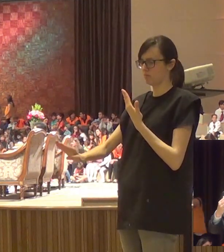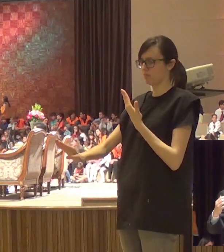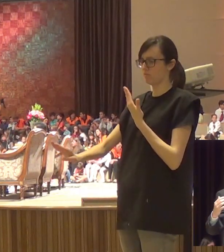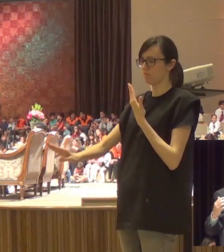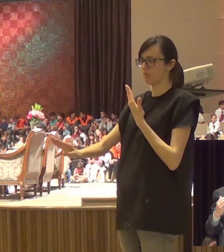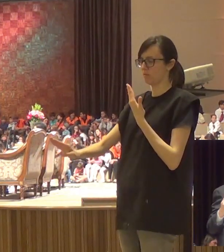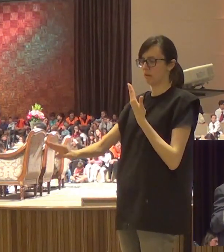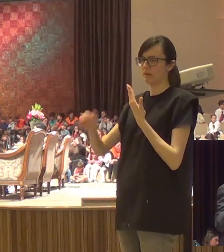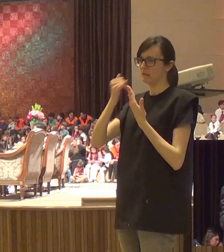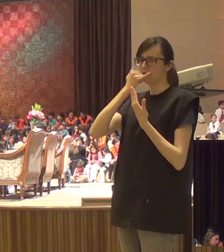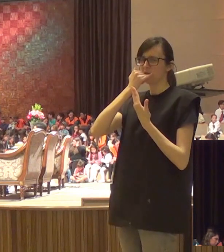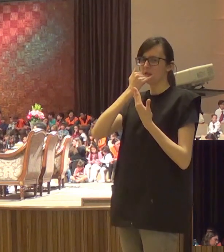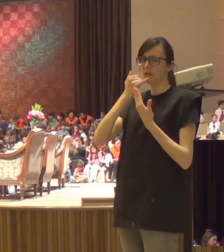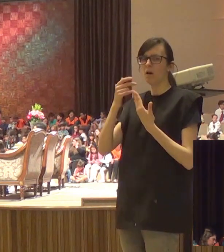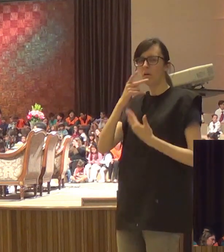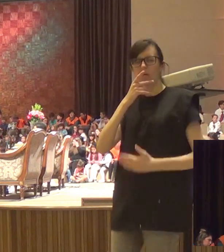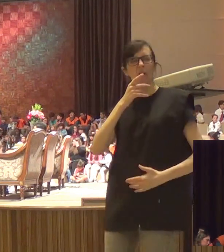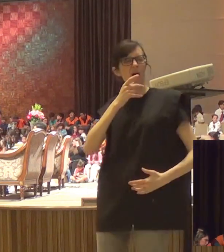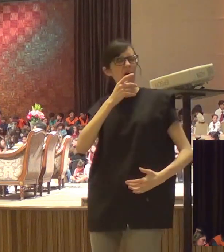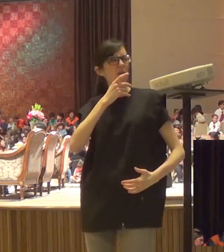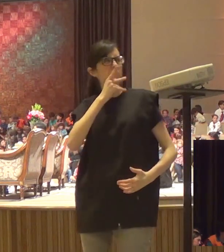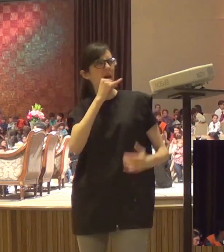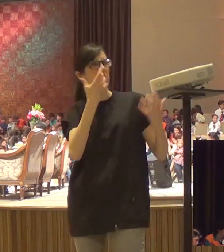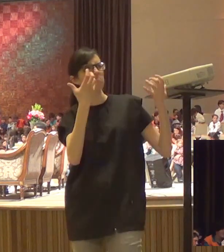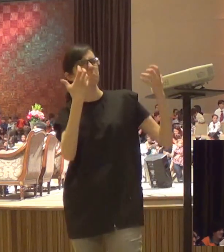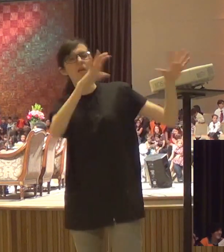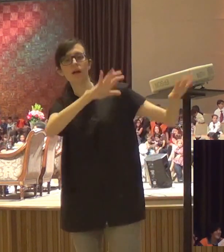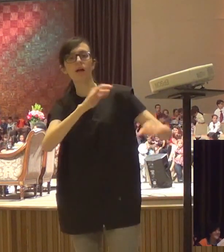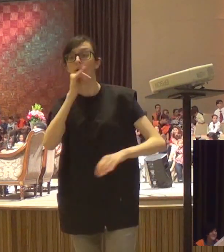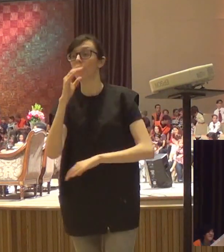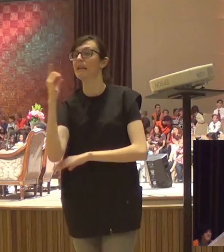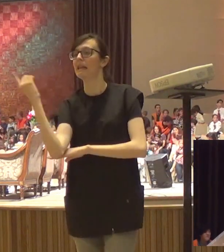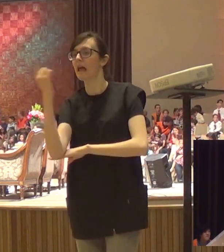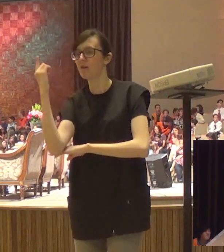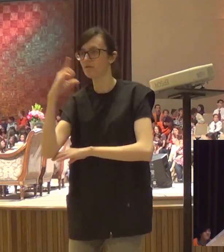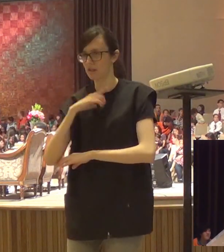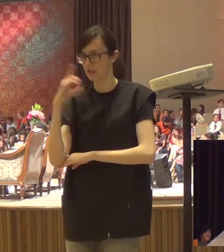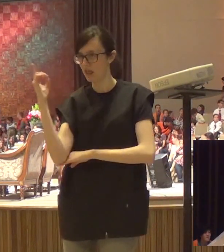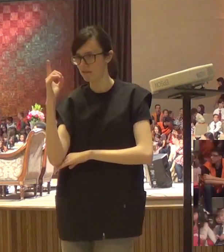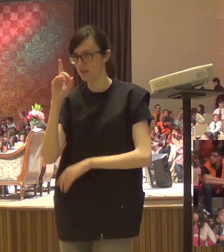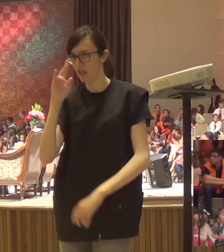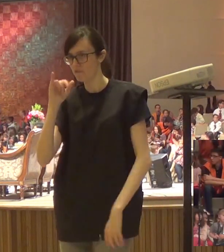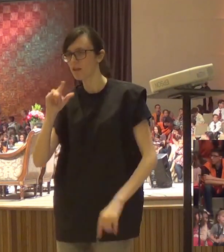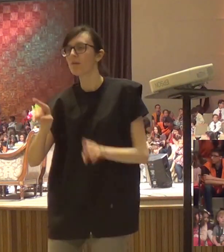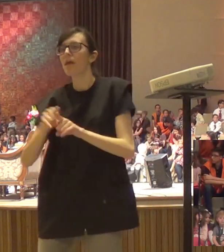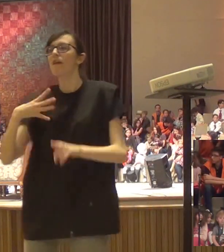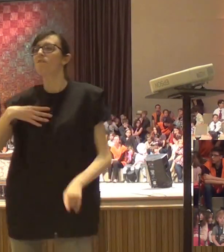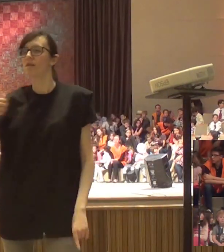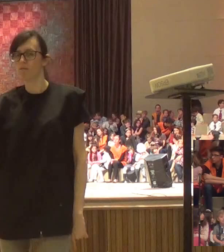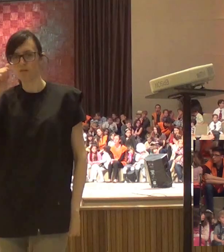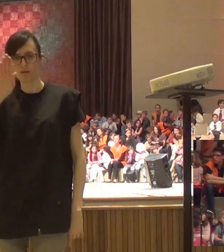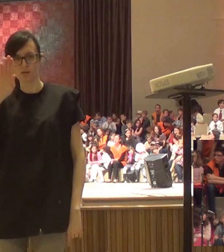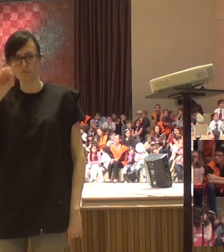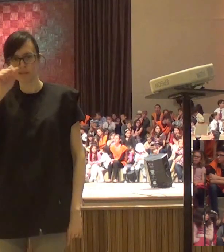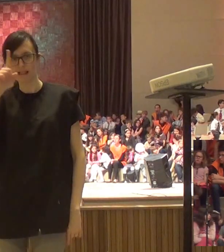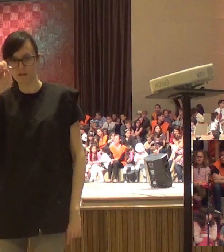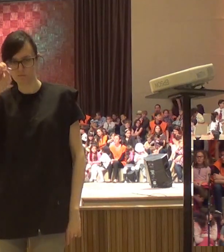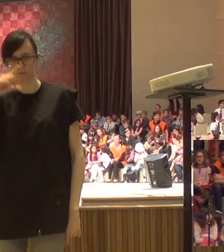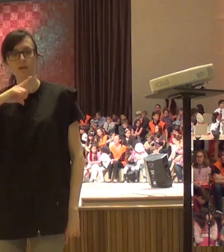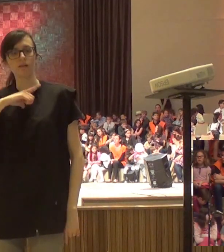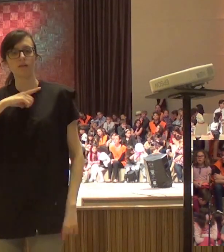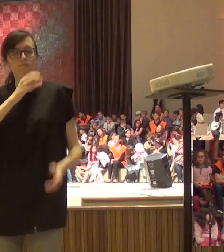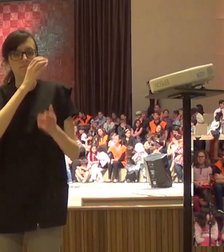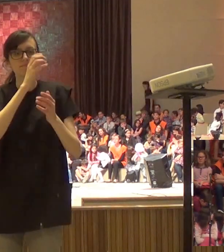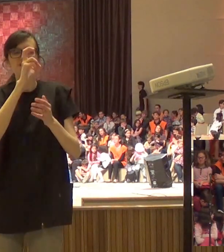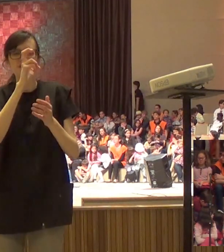afastando e o caminho da desobediência vai ficando cada vez mais perigoso. Quando nós olhamos para a história de Davi, eadamente essa história que está